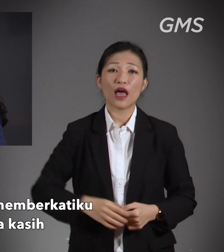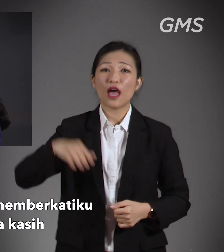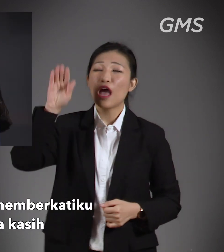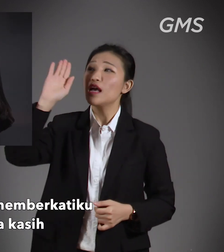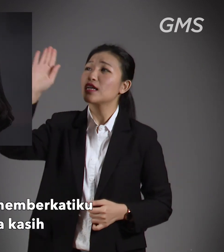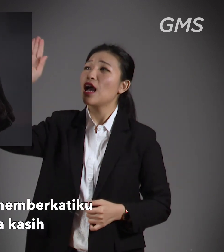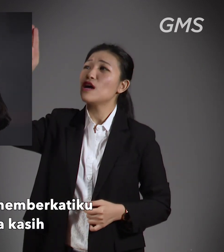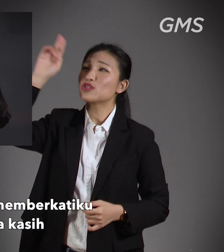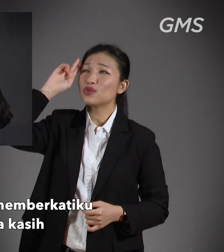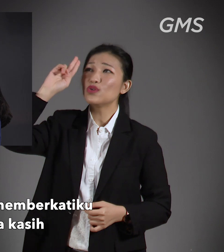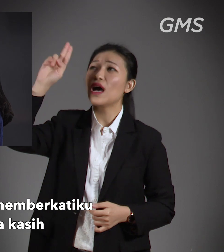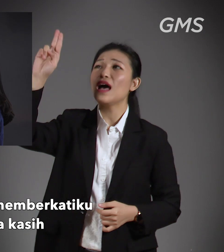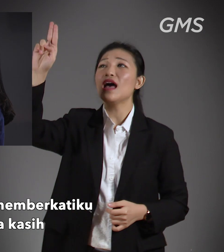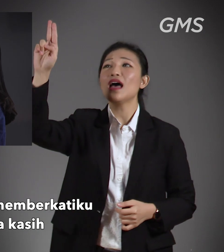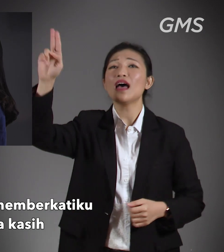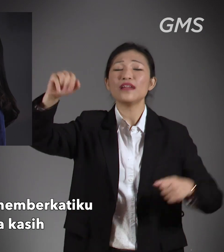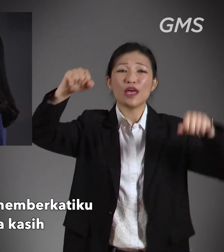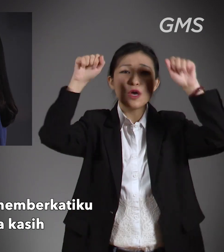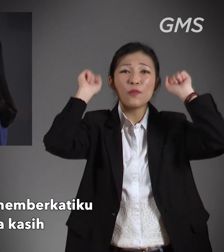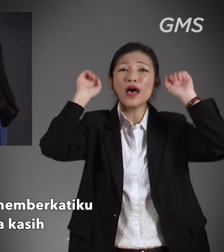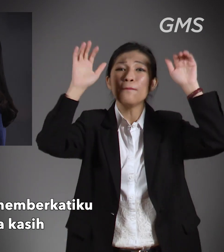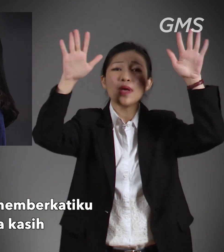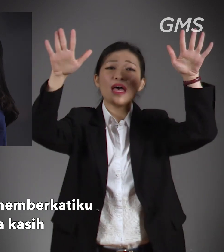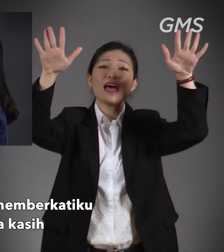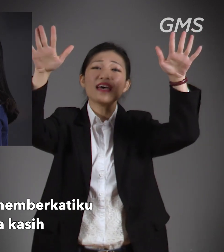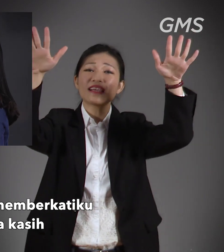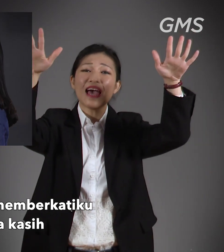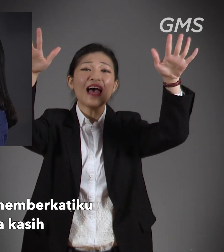Yesus. Kau Tuhan